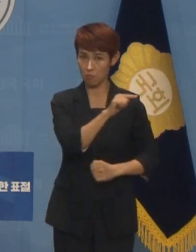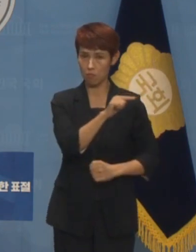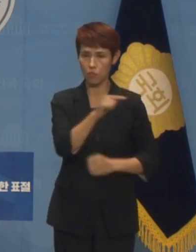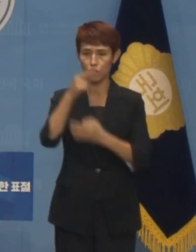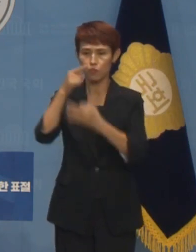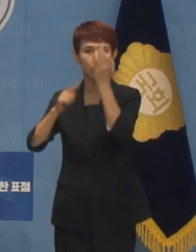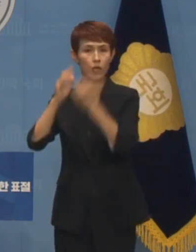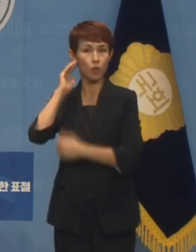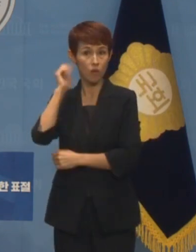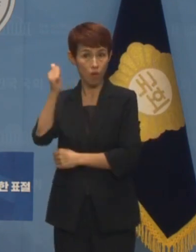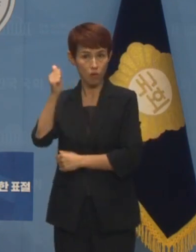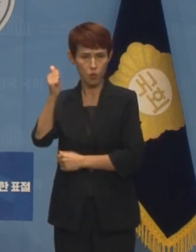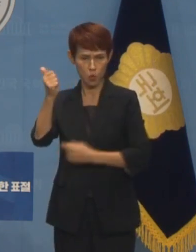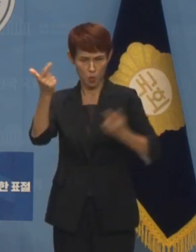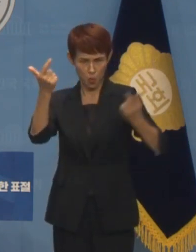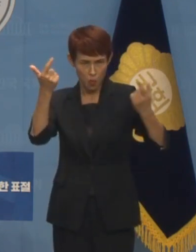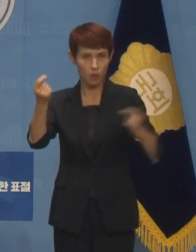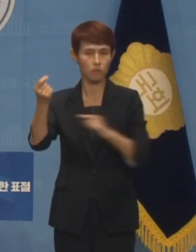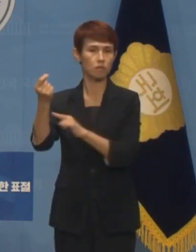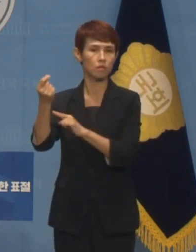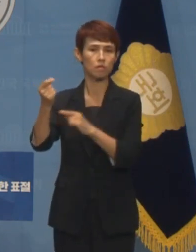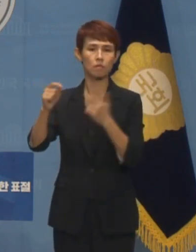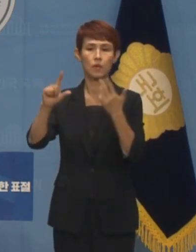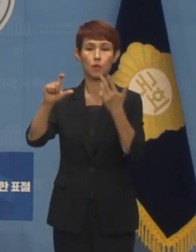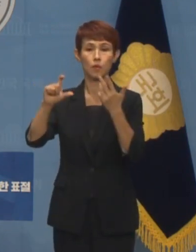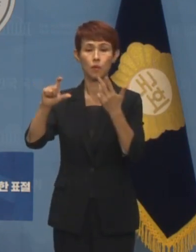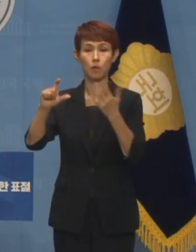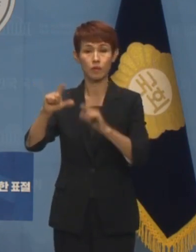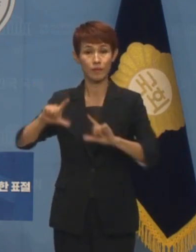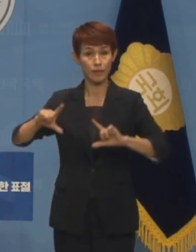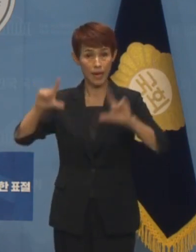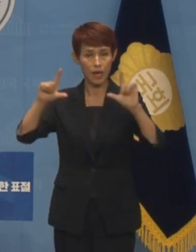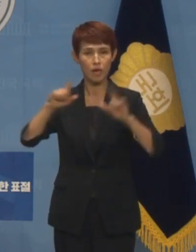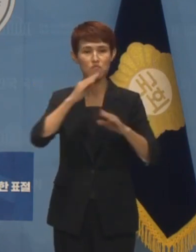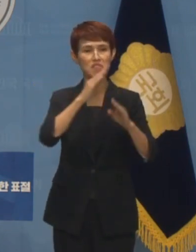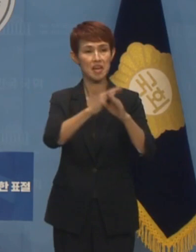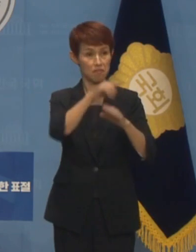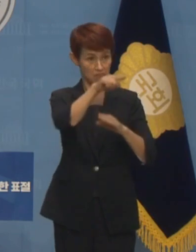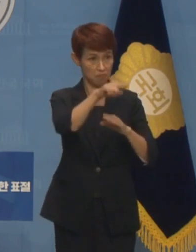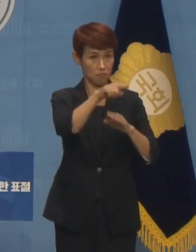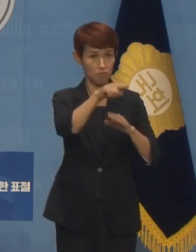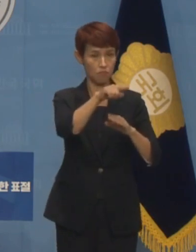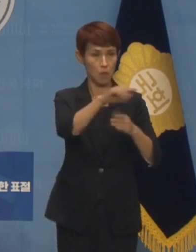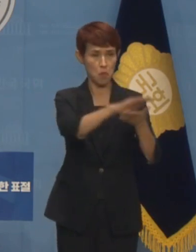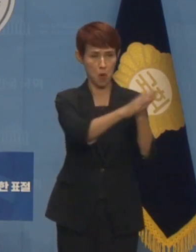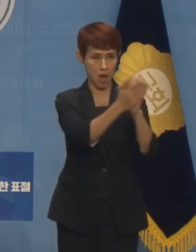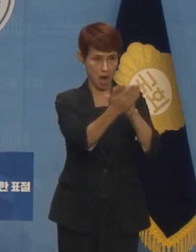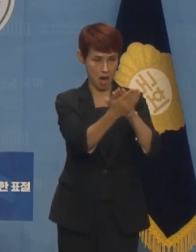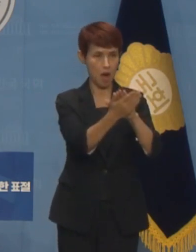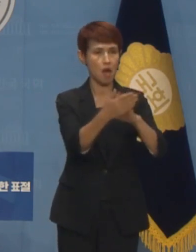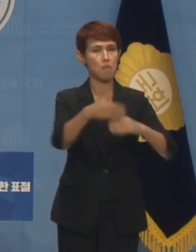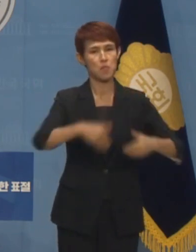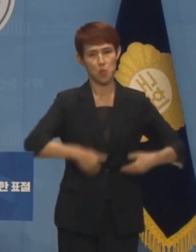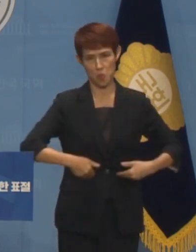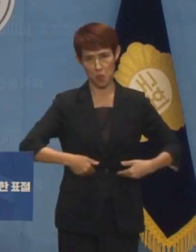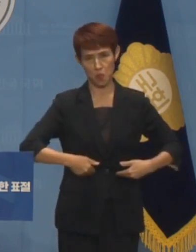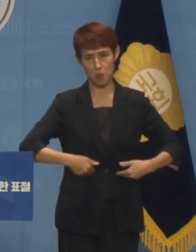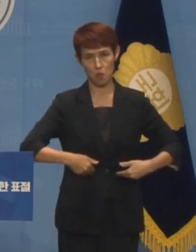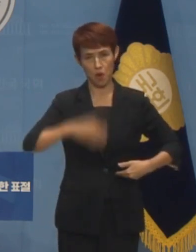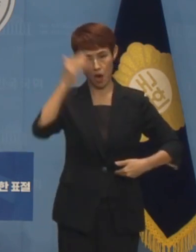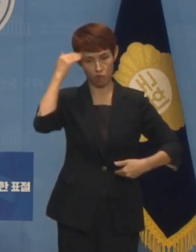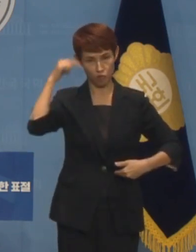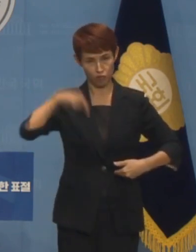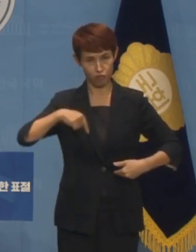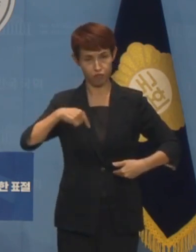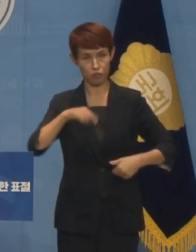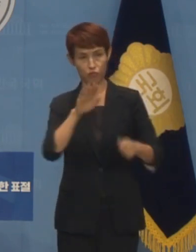윤석열 대통령 역시 이번 8.15에서 북한 주민들 스스로가 변화를 만들어내야 하고 남한 정부가